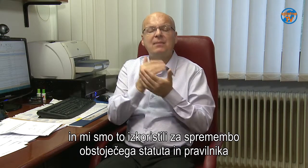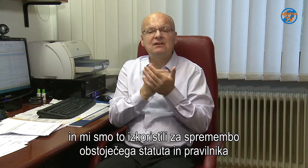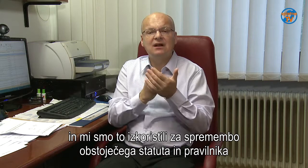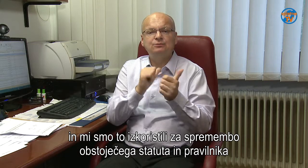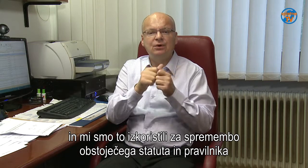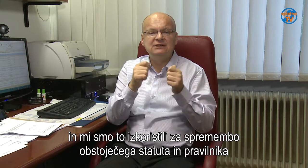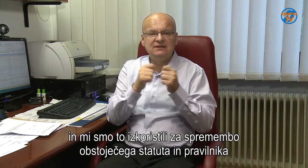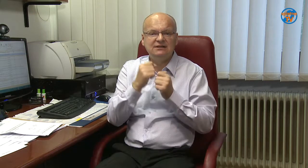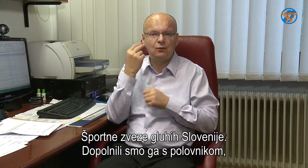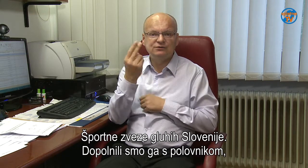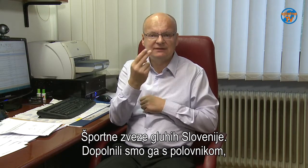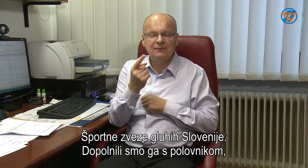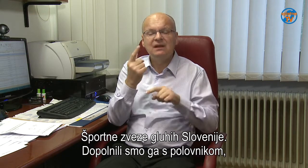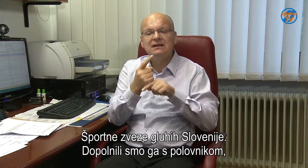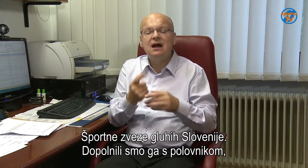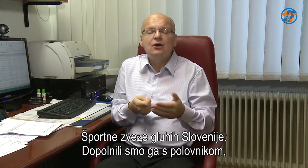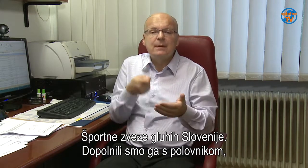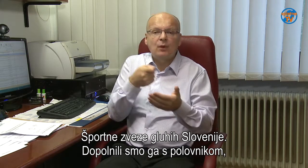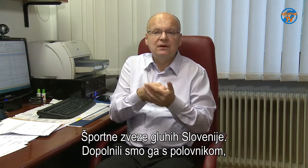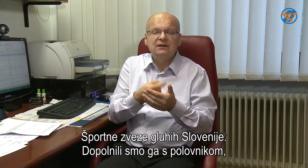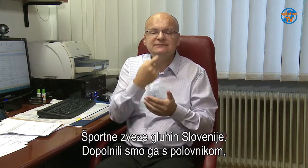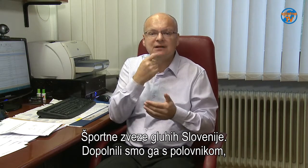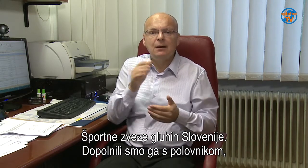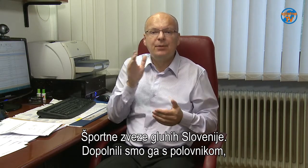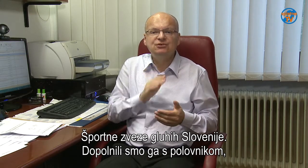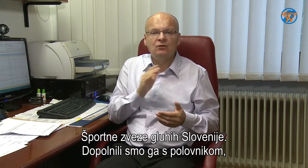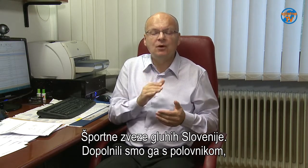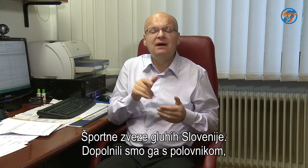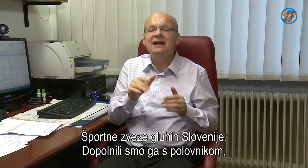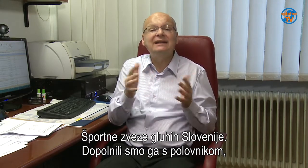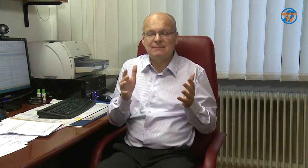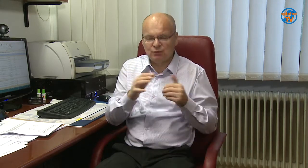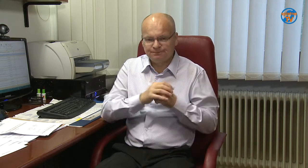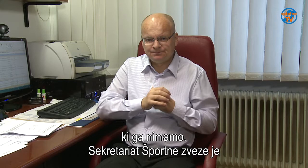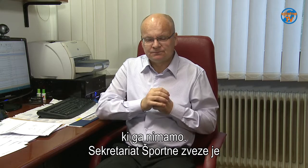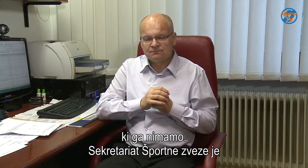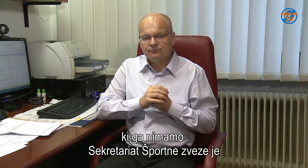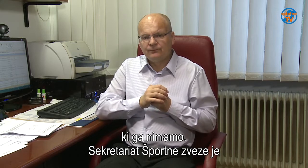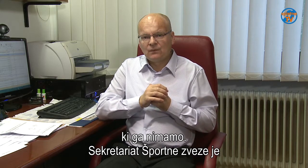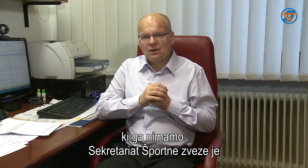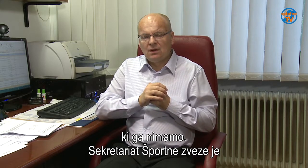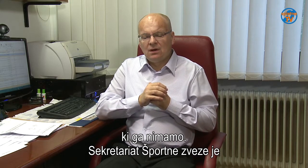Pravilno kapona mesa prosvina in topomili poslovno konkretno.